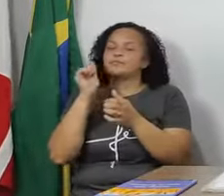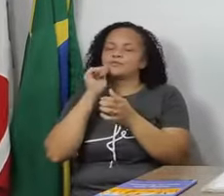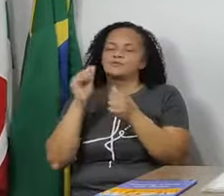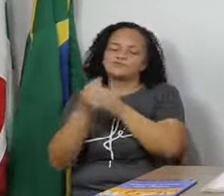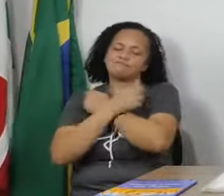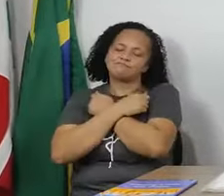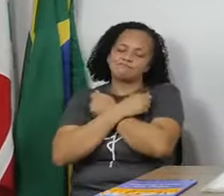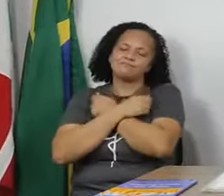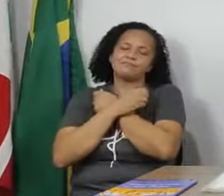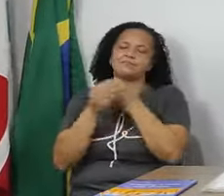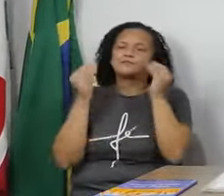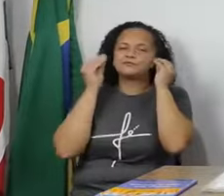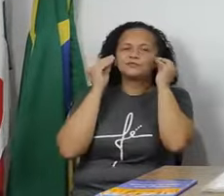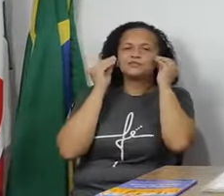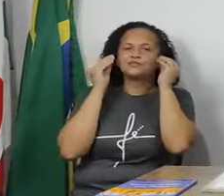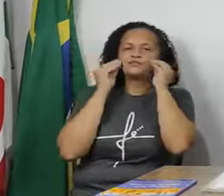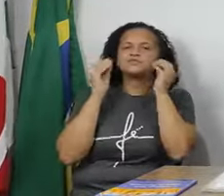Deus.